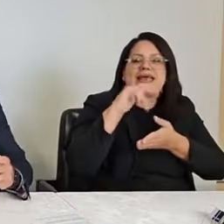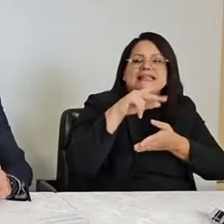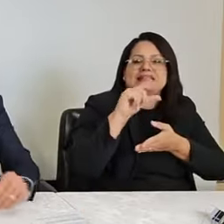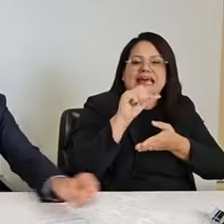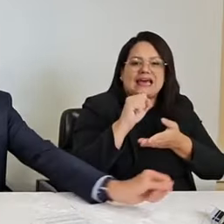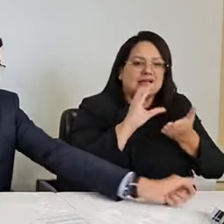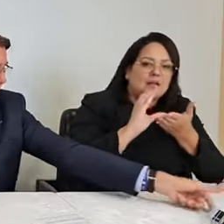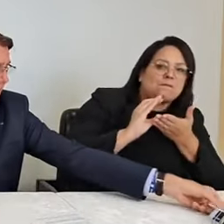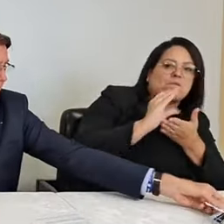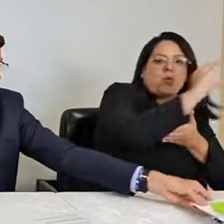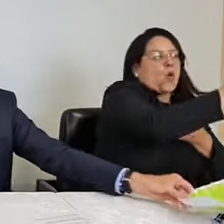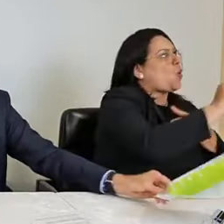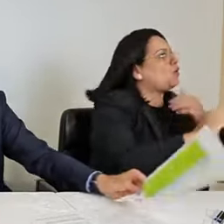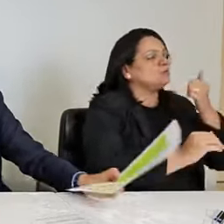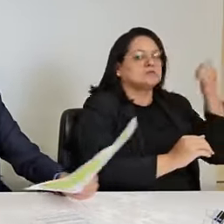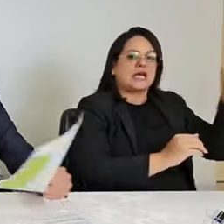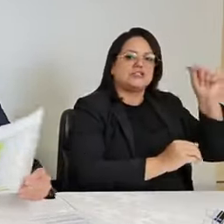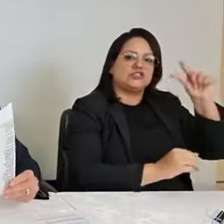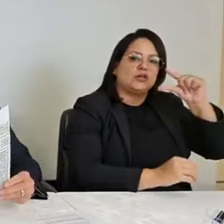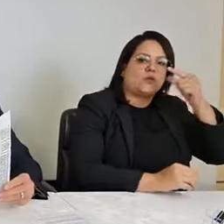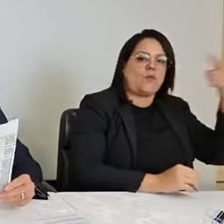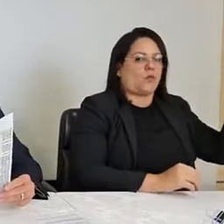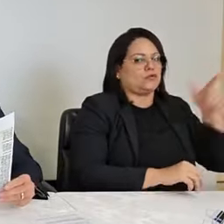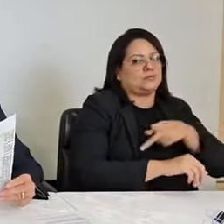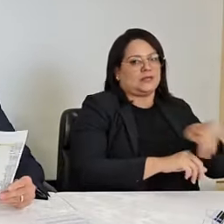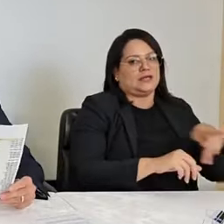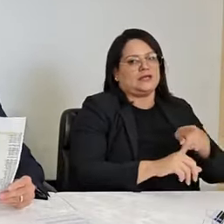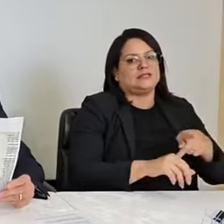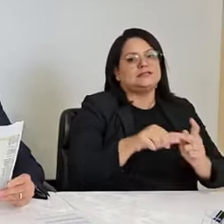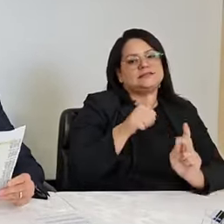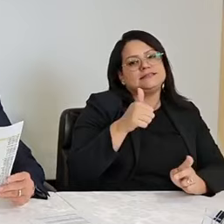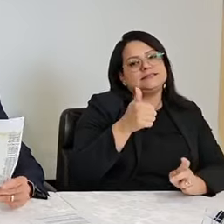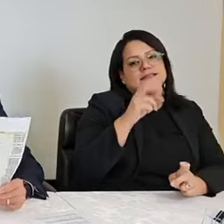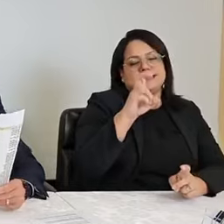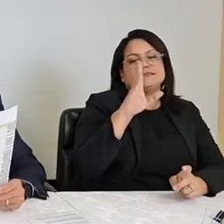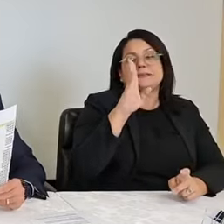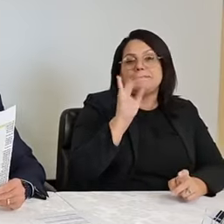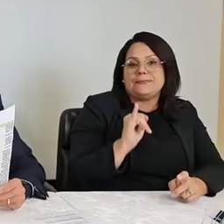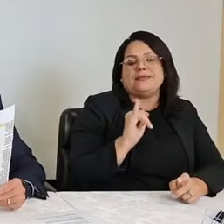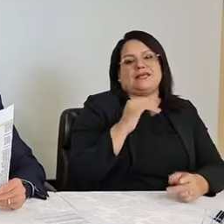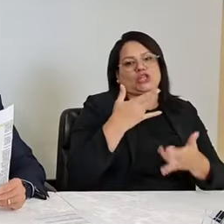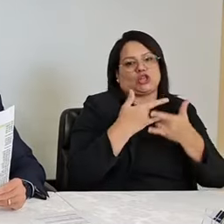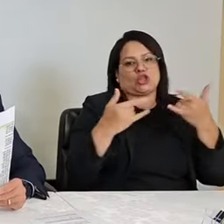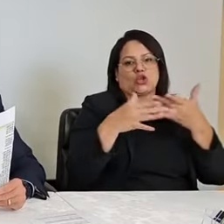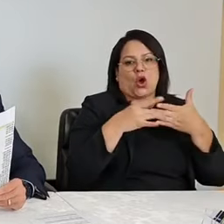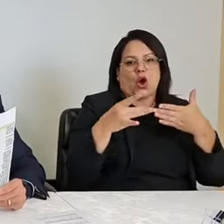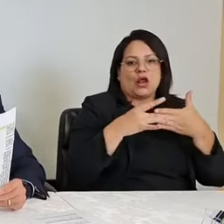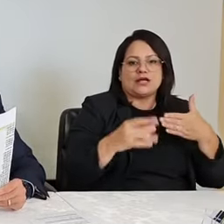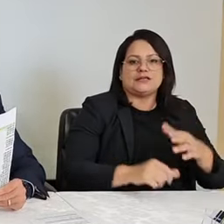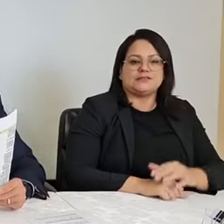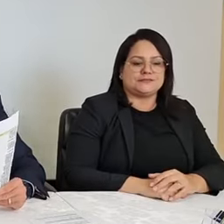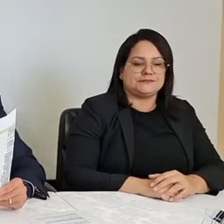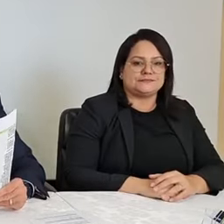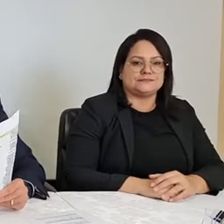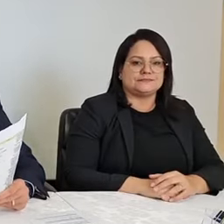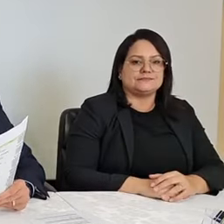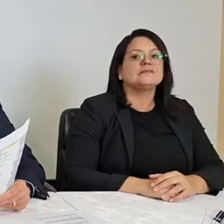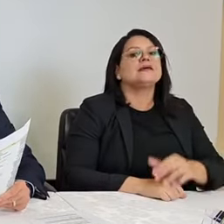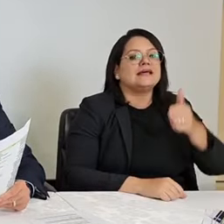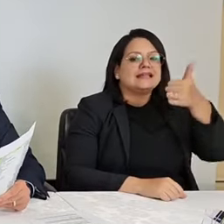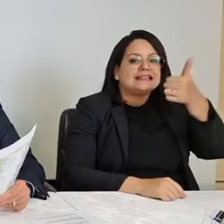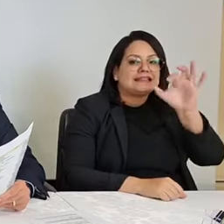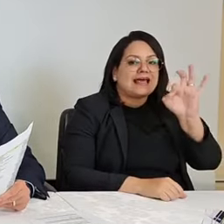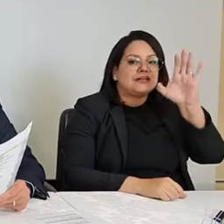muita coisa feita lá atrás. Aproximadamente do BNDES, 15 bilhões de dólares. Para obra no exterior foi 10,5 bilhões de